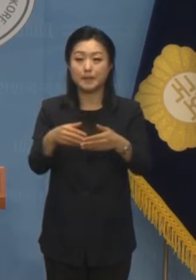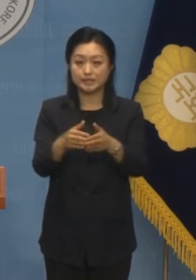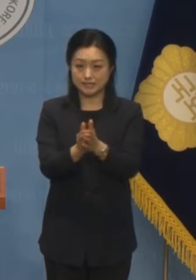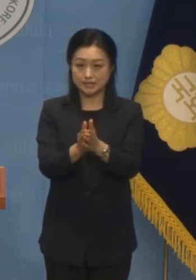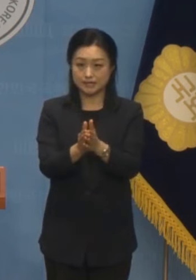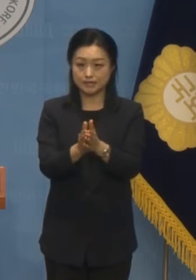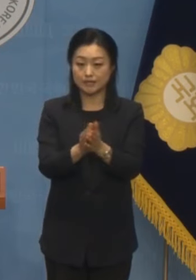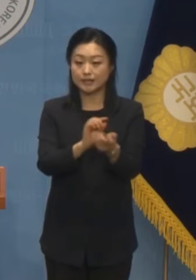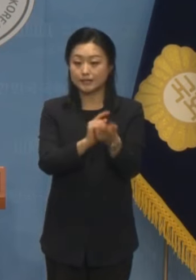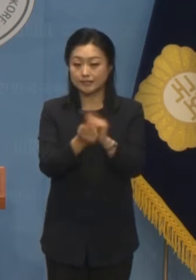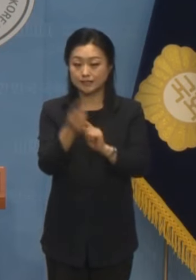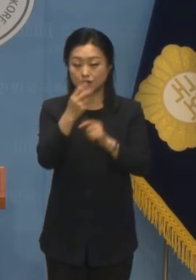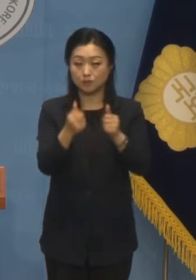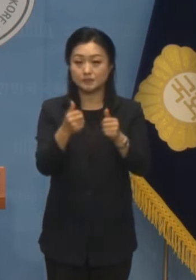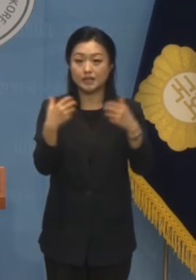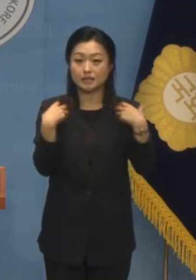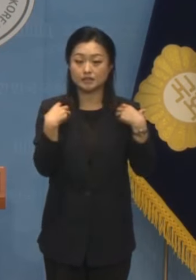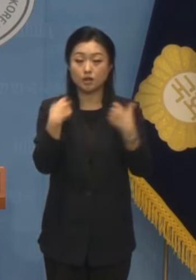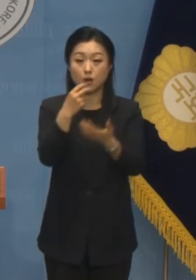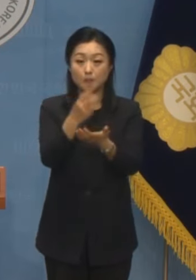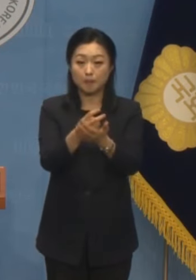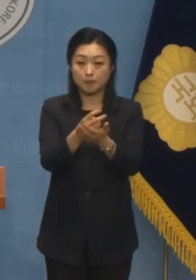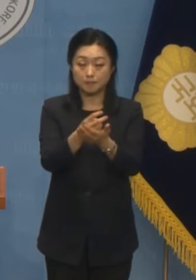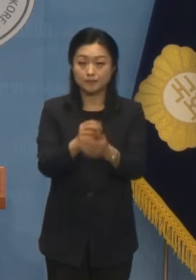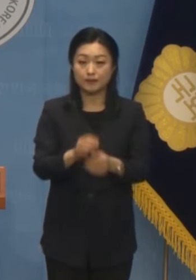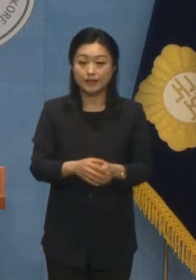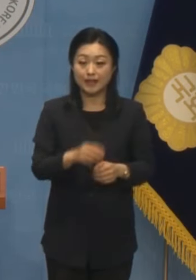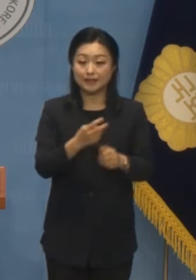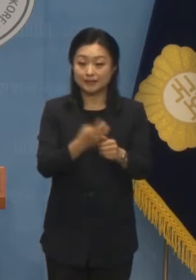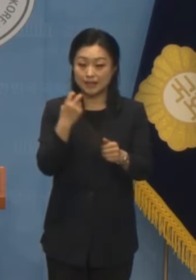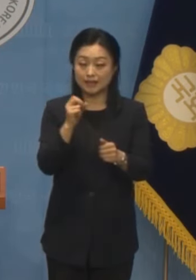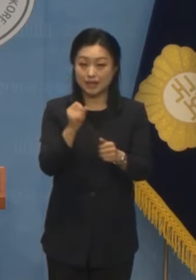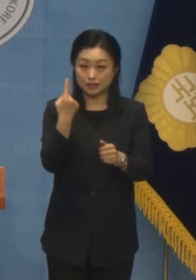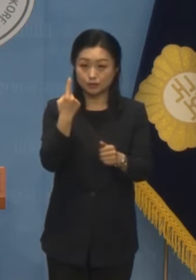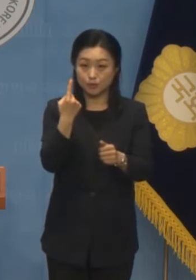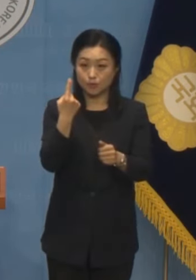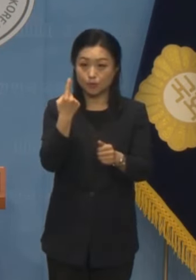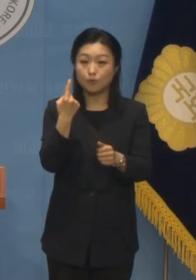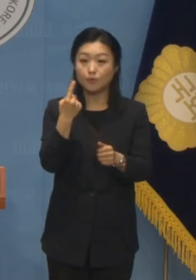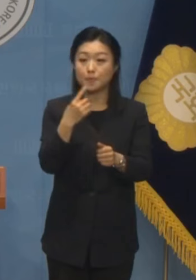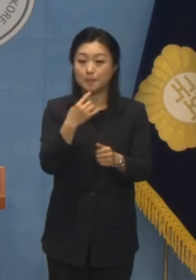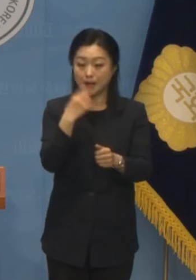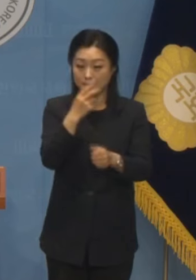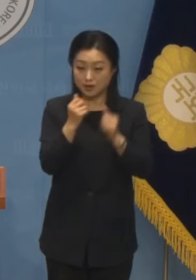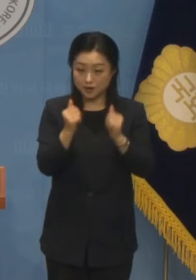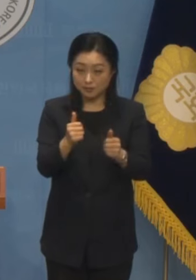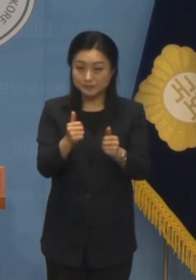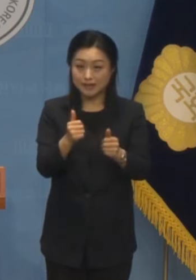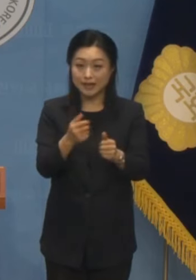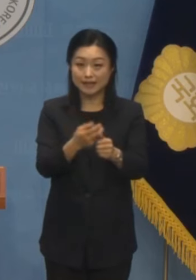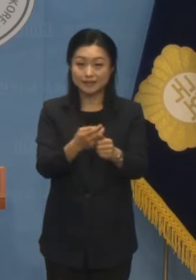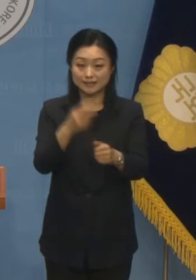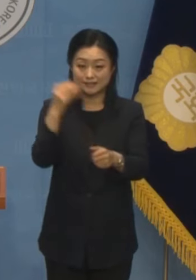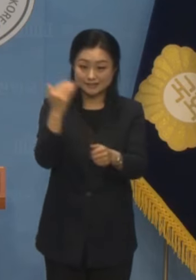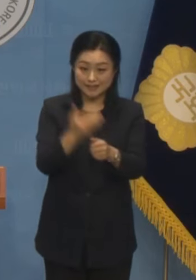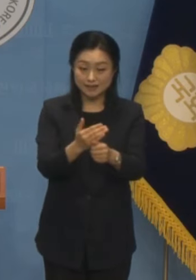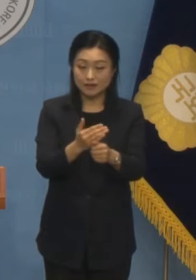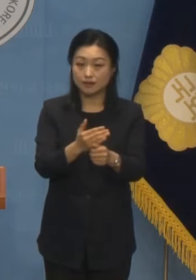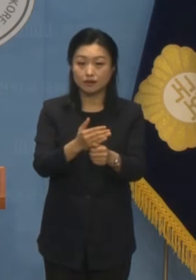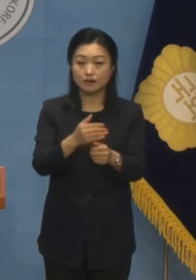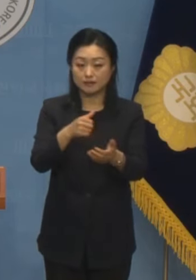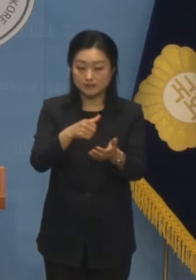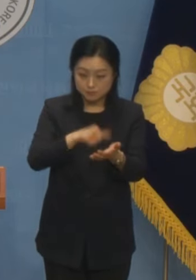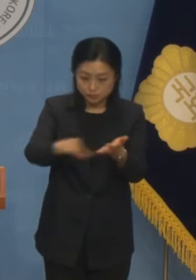폐지하고 검찰청법에 탄핵에 의해서만 검사가 파면하도록 하는 그 규정을 삭제하고